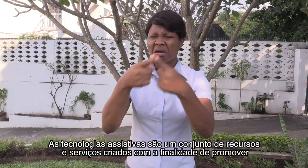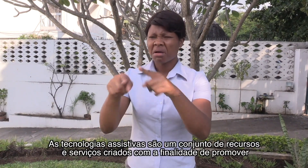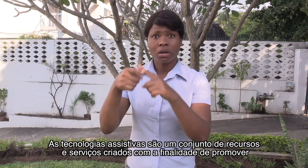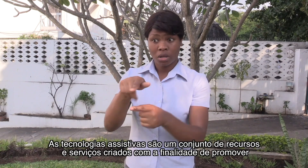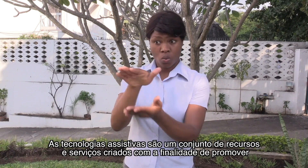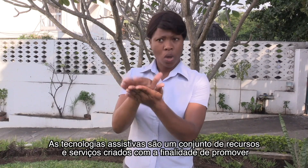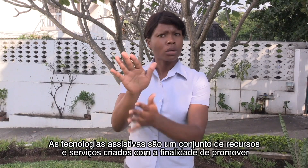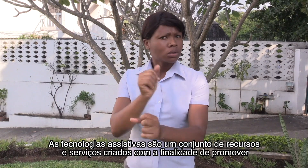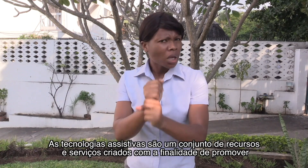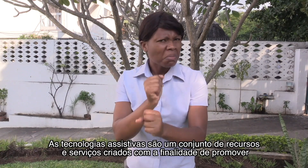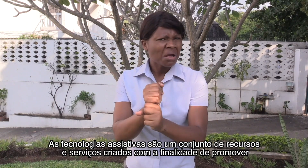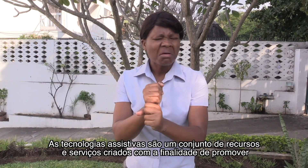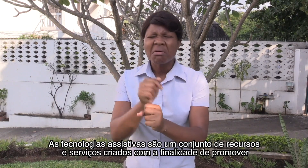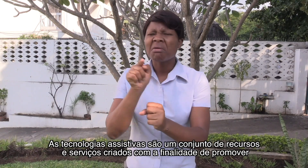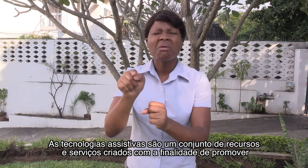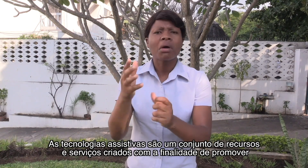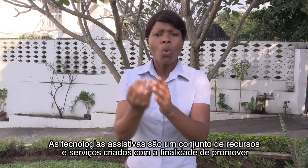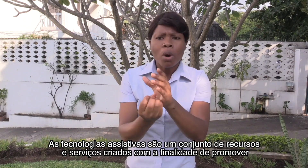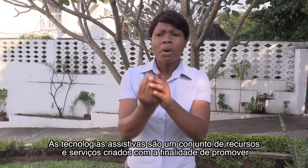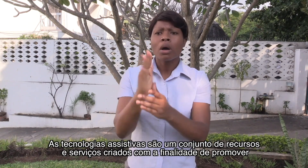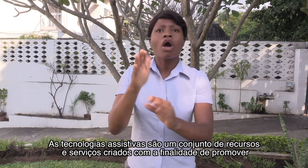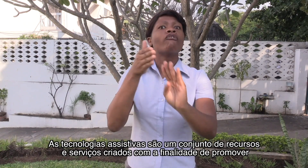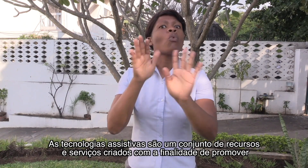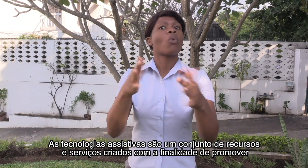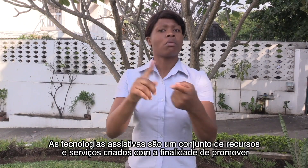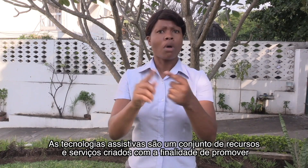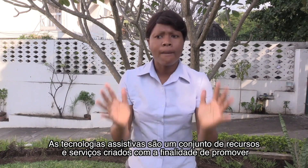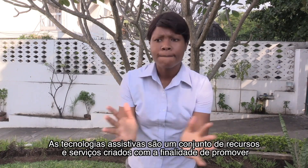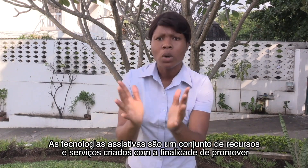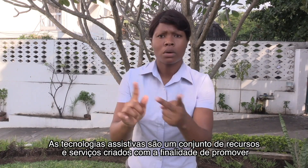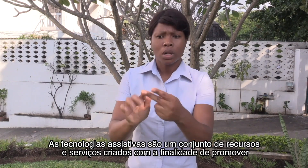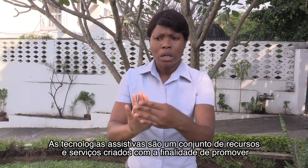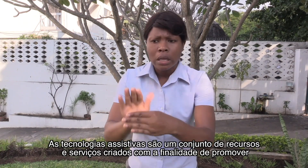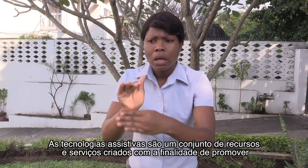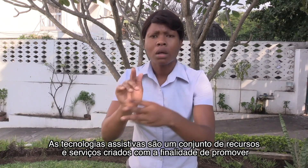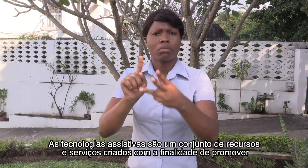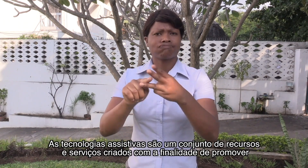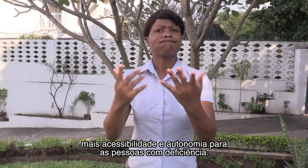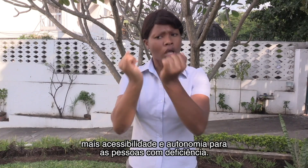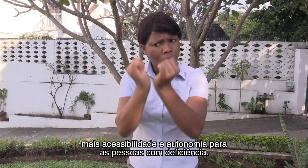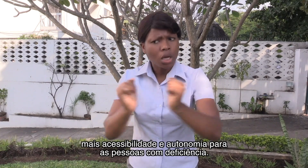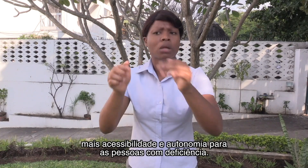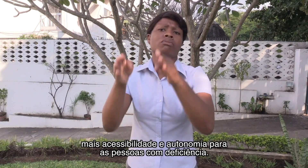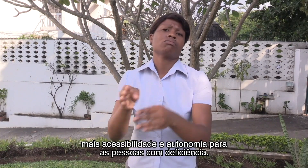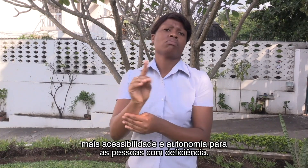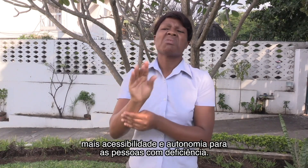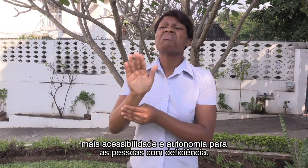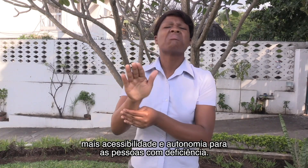As tecnologias assistivas são um conjunto de recursos e serviços criados com a finalidade de promover mais acessibilidade e autonomia